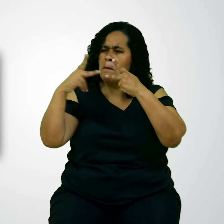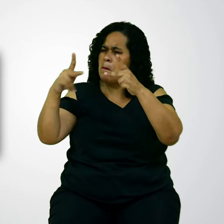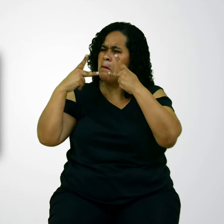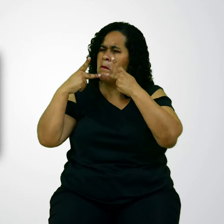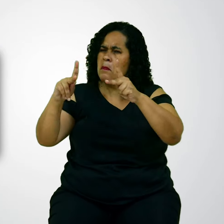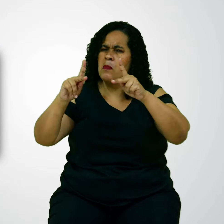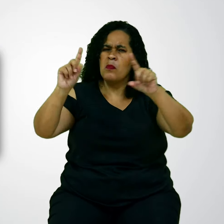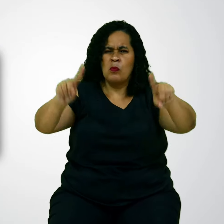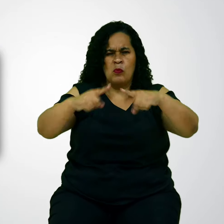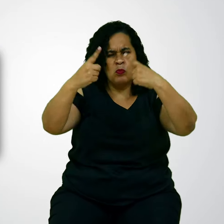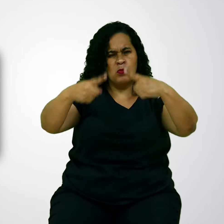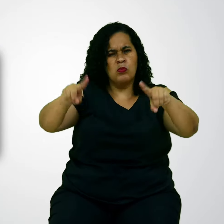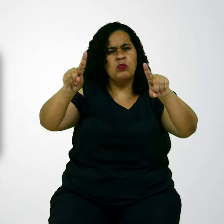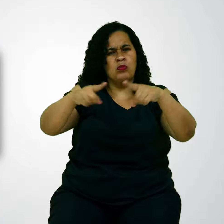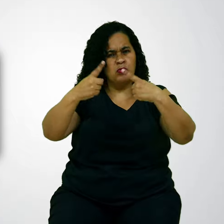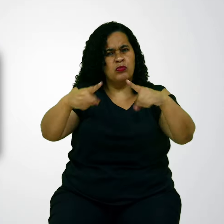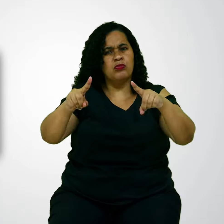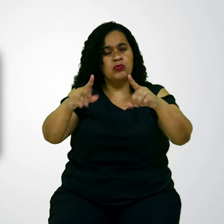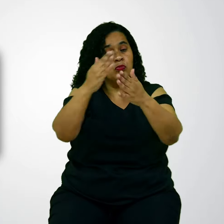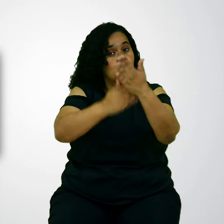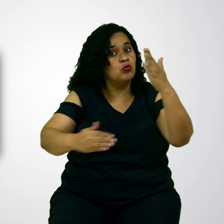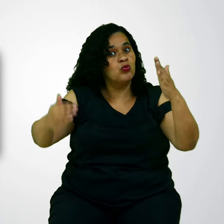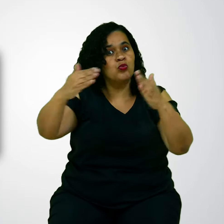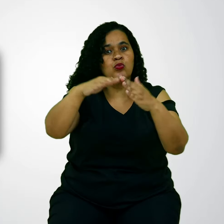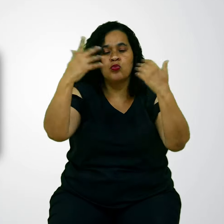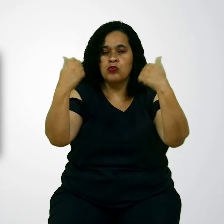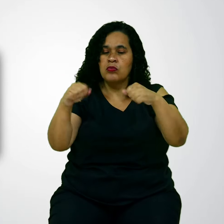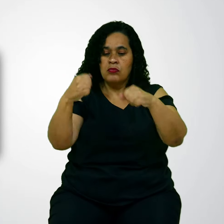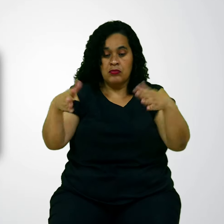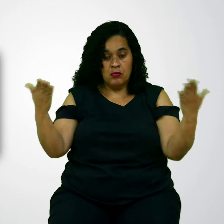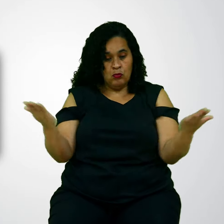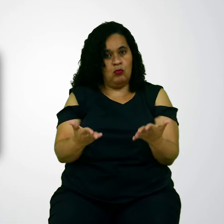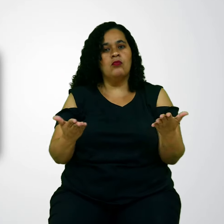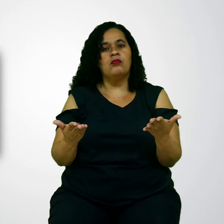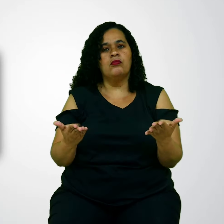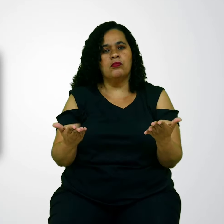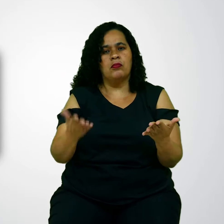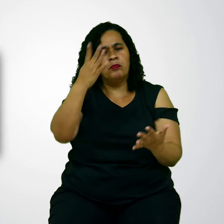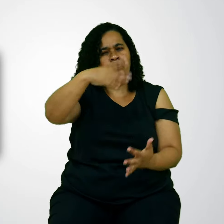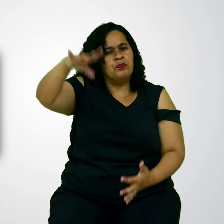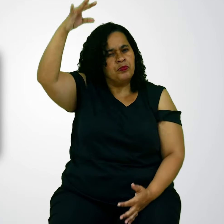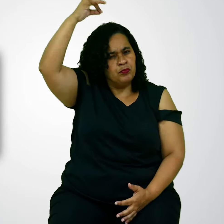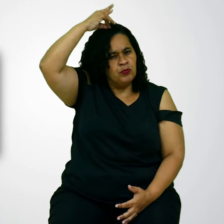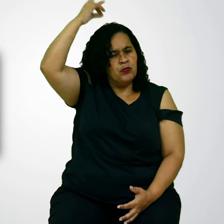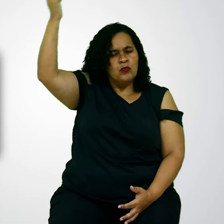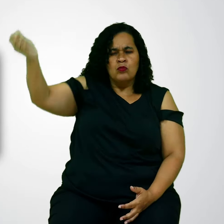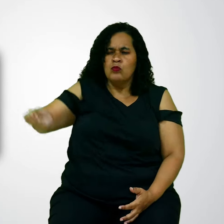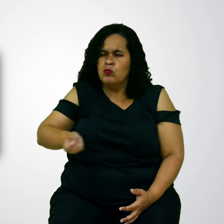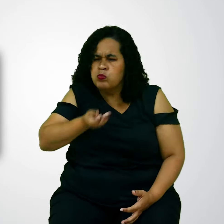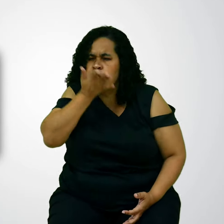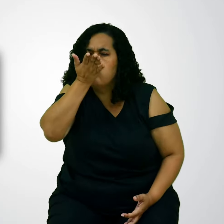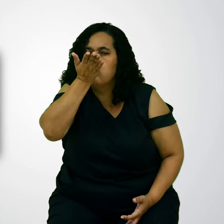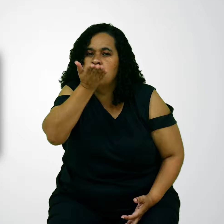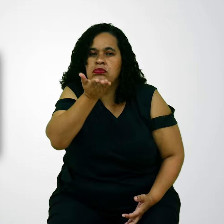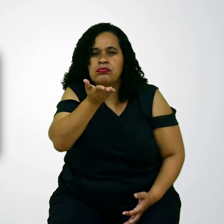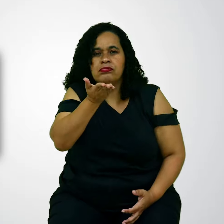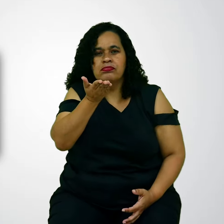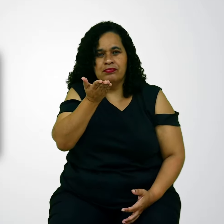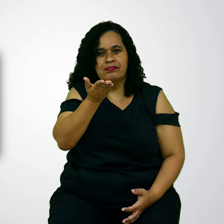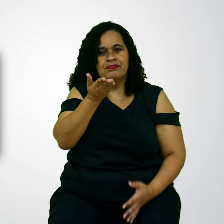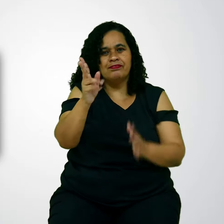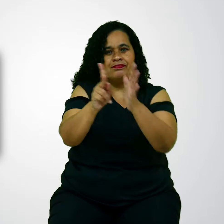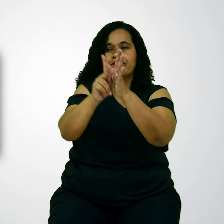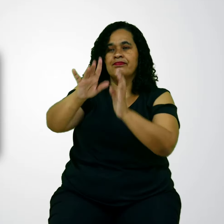igreja. Tudo que a gente precisa nesse tempo é um sopro vigoroso, poderoso, da parte de Deus.